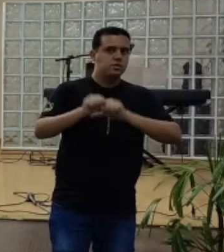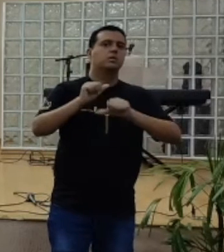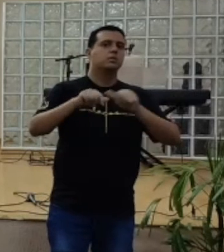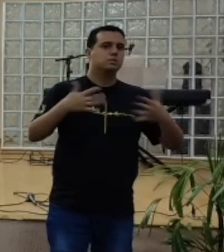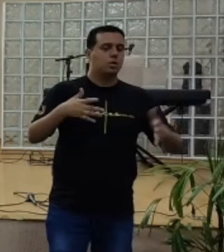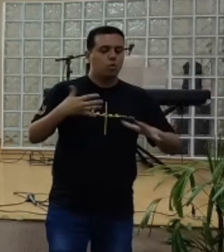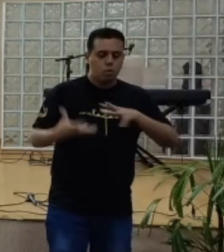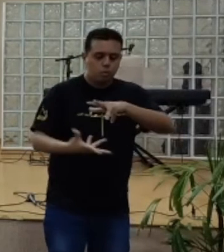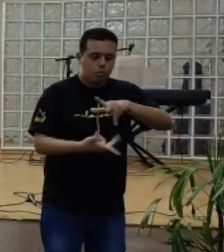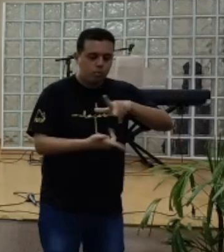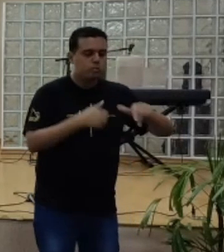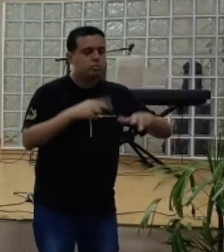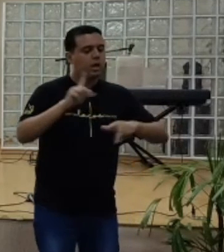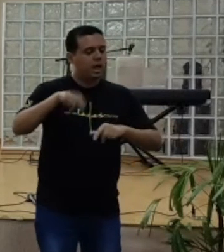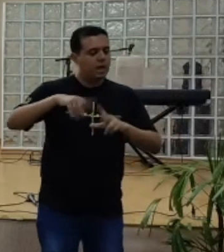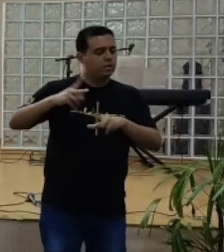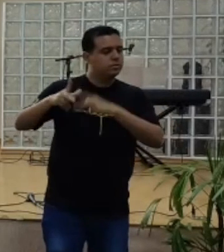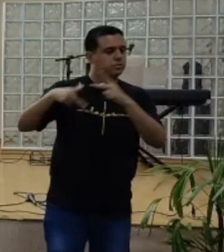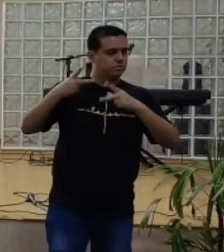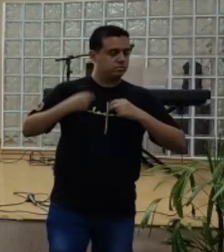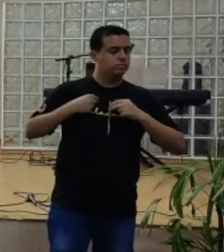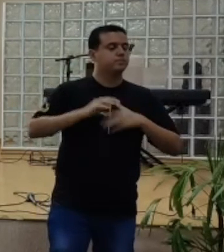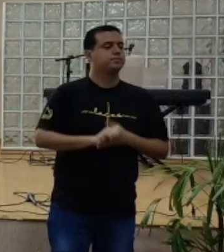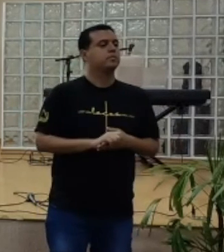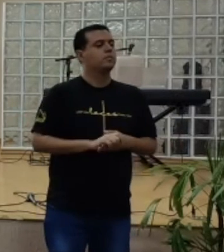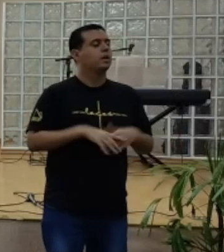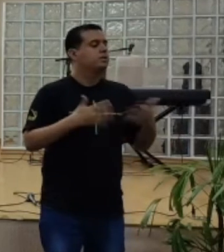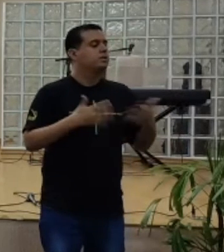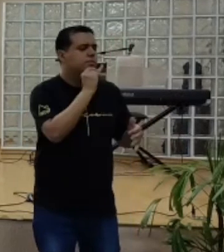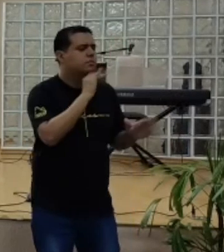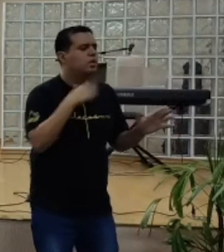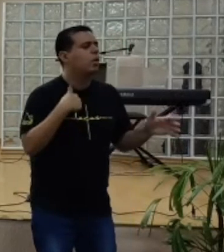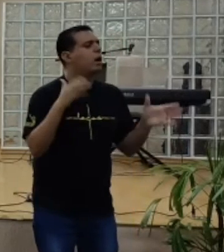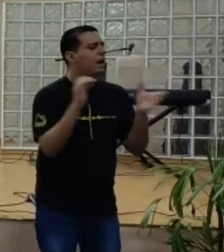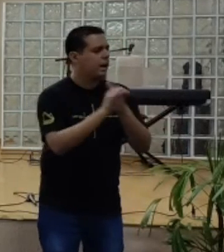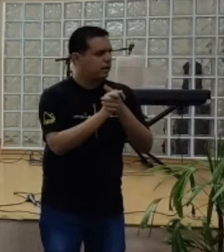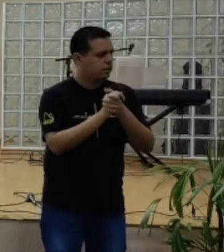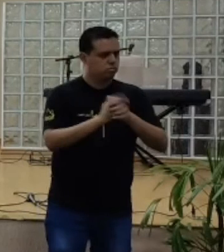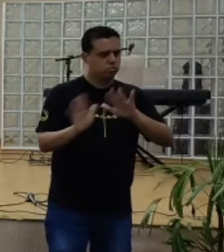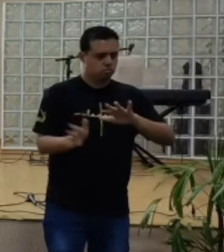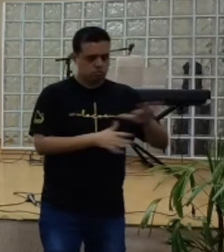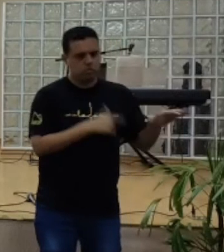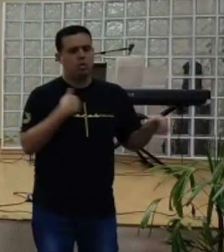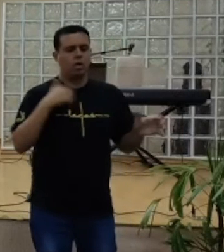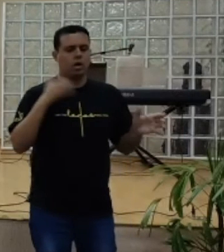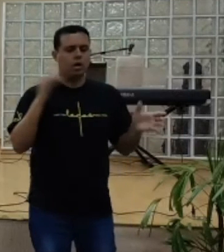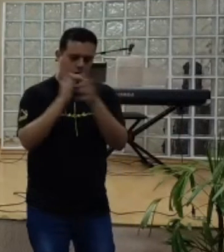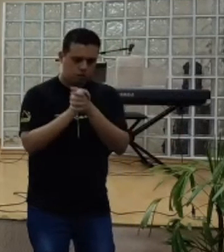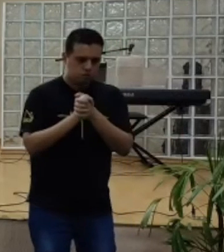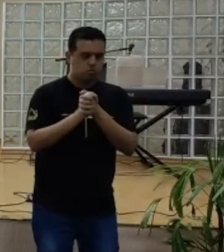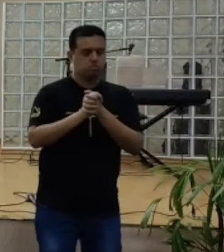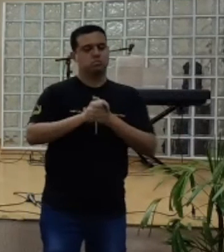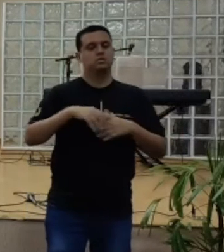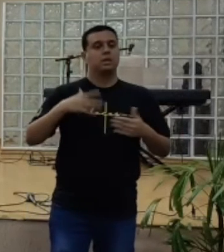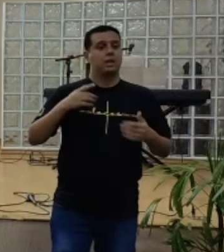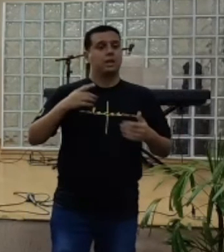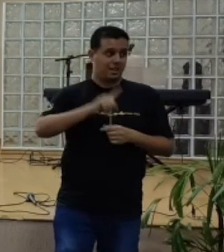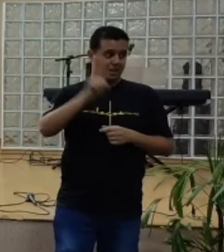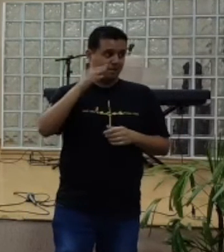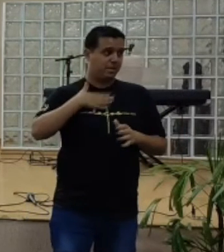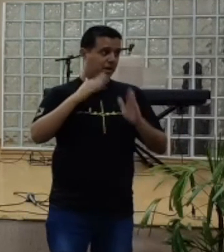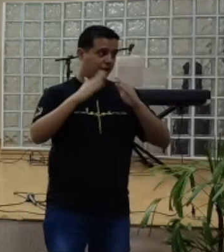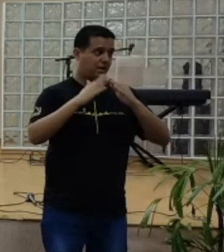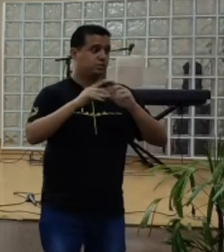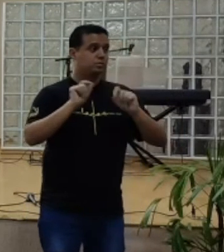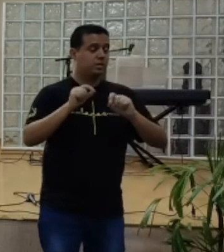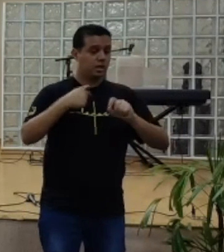aí eu caso. Lá em casa eu tenho uma brincadeira, eu faço alguma coisa, quer seja minha obrigação ou não, mas eu faço alguma coisa que eu agrado a Raquel, aí